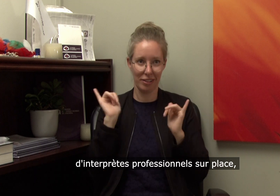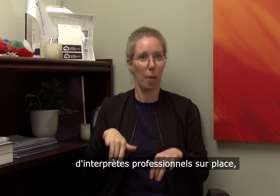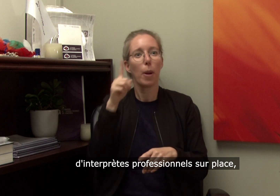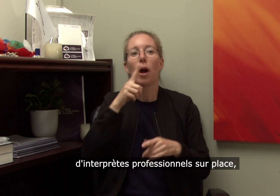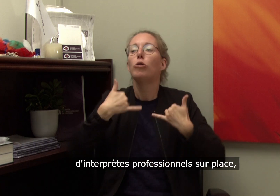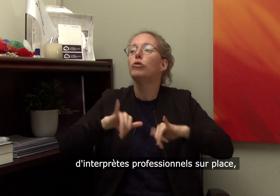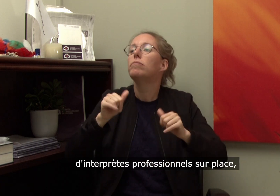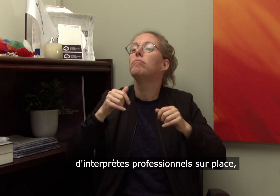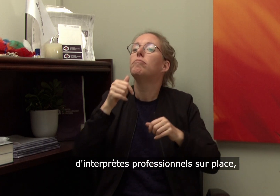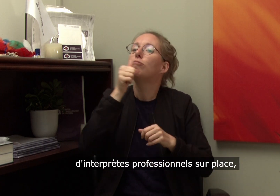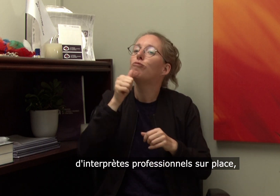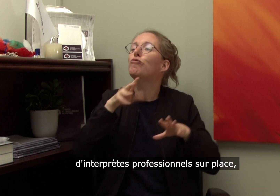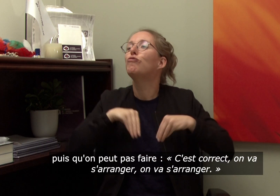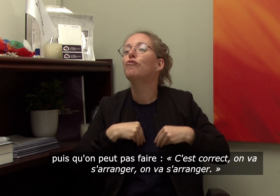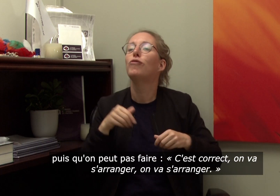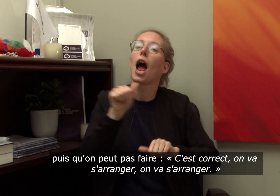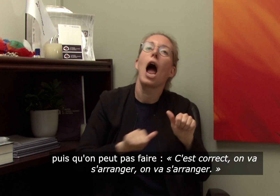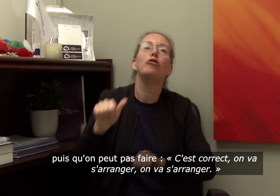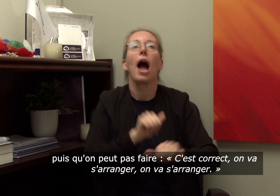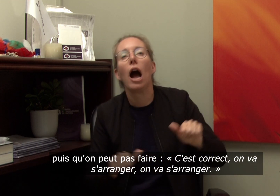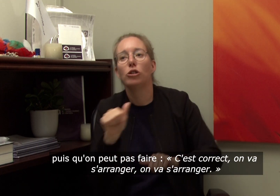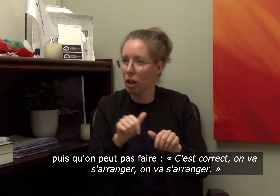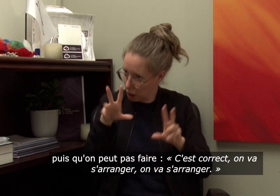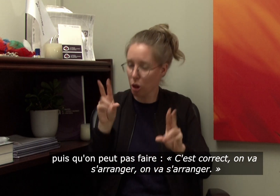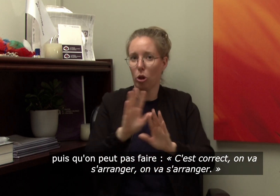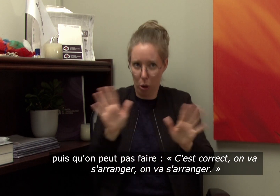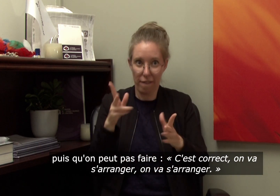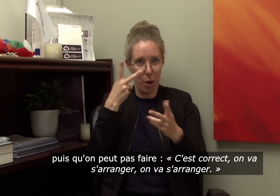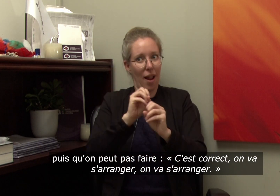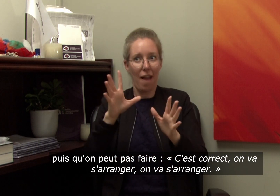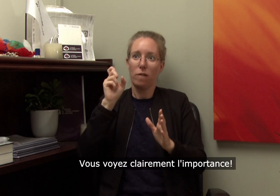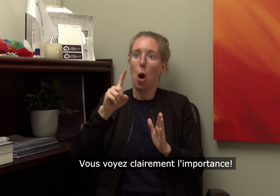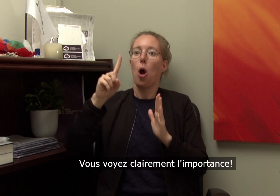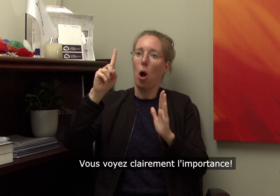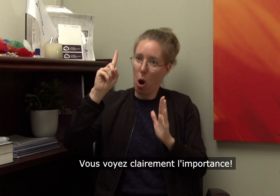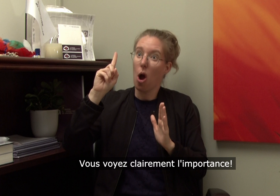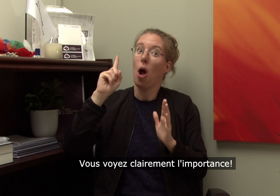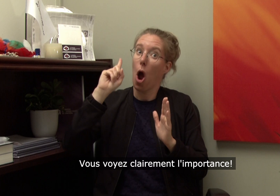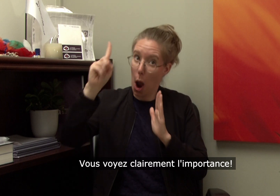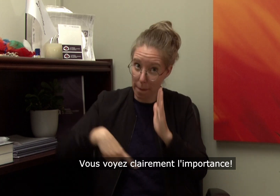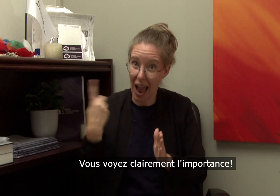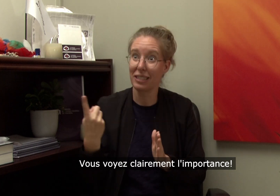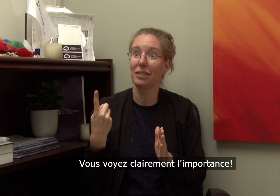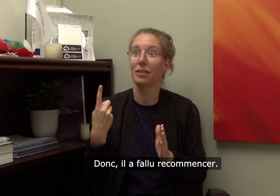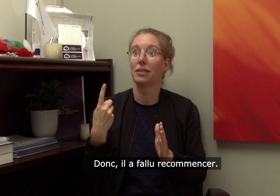d'interprètes professionnels sur place puis que là, on ne peut pas faire « Oh, ben c'est correct, on va s'arranger. » Vous voyez clairement l'importance. Donc, il a